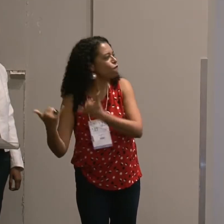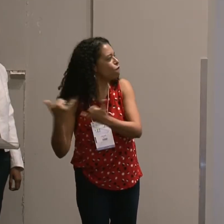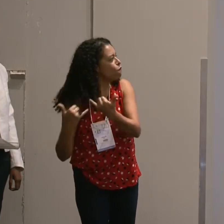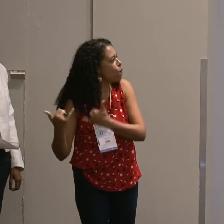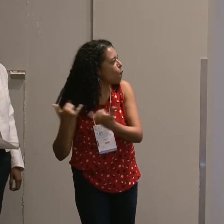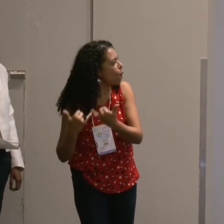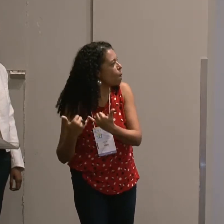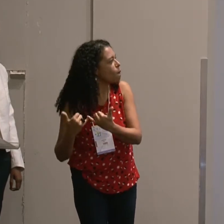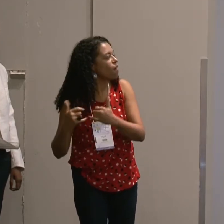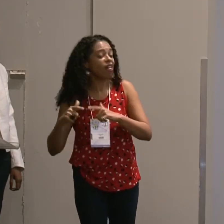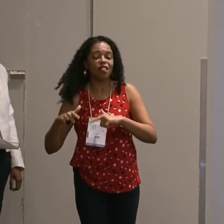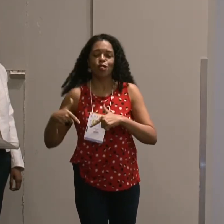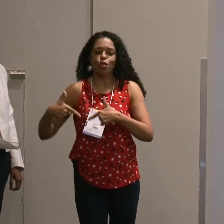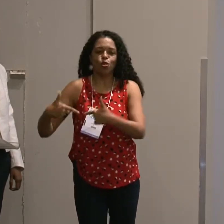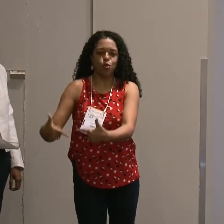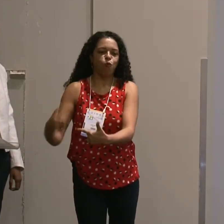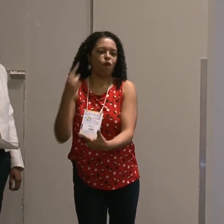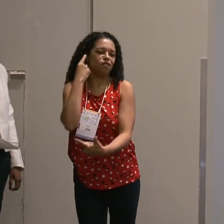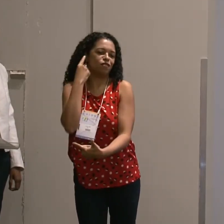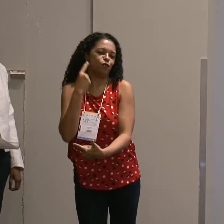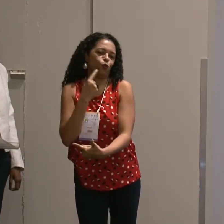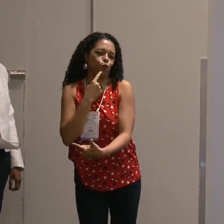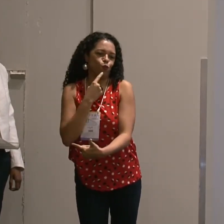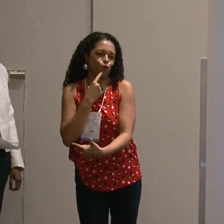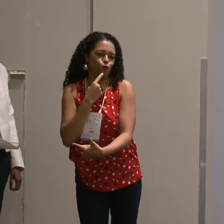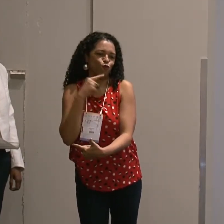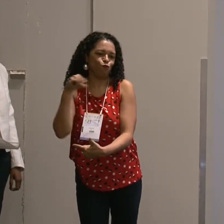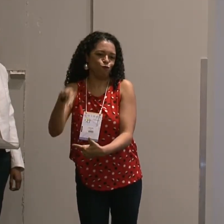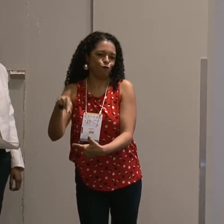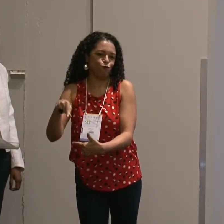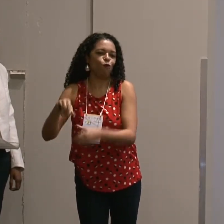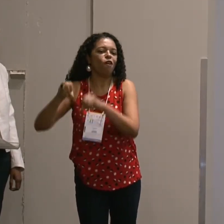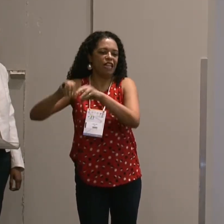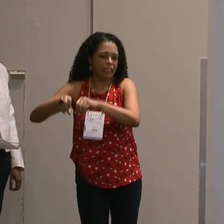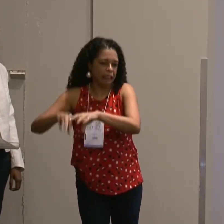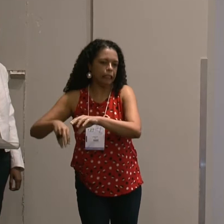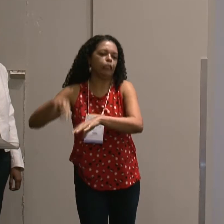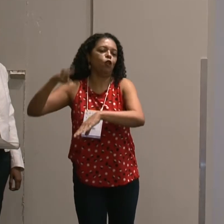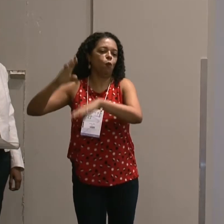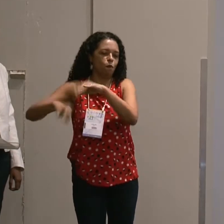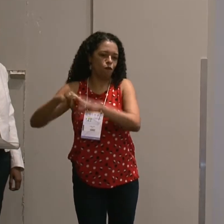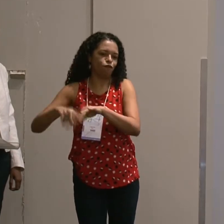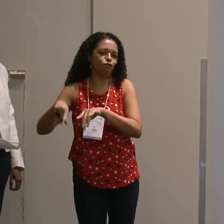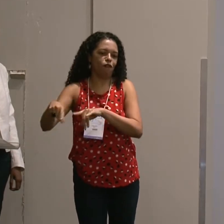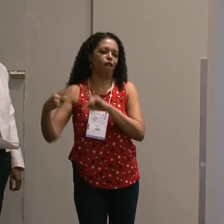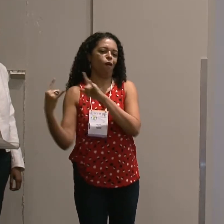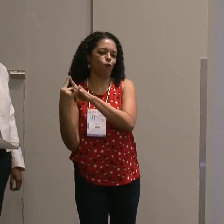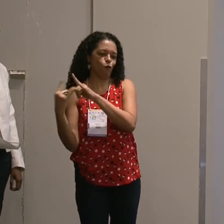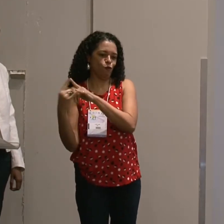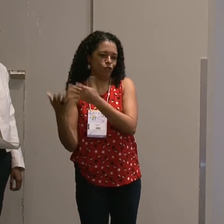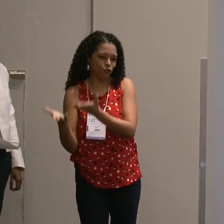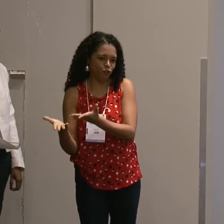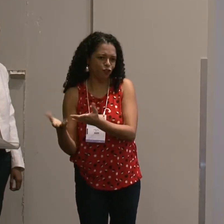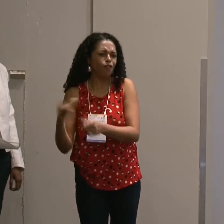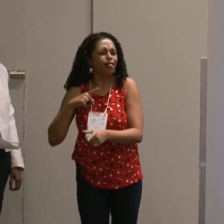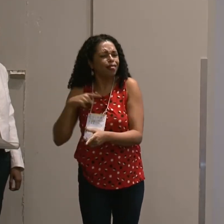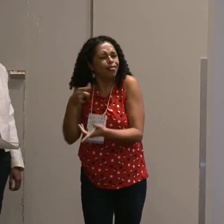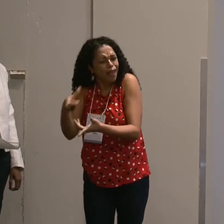as nossas informações? Quais eram os cursos ofertados? Como era o ensino profissional? Como era a